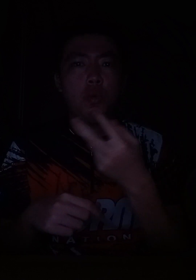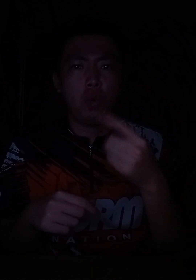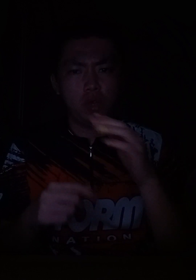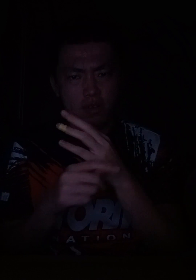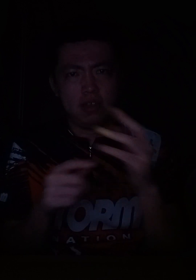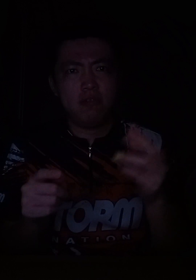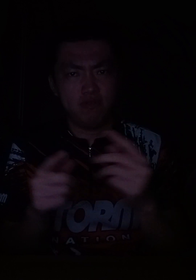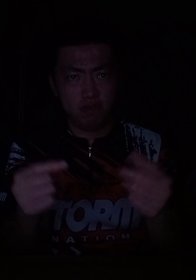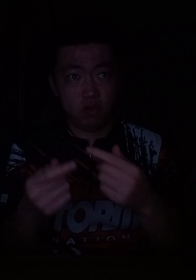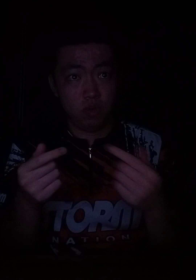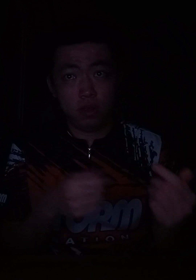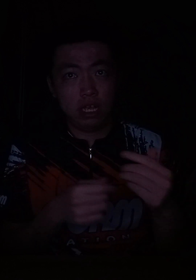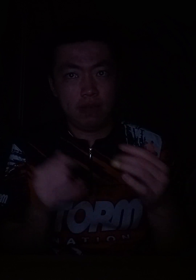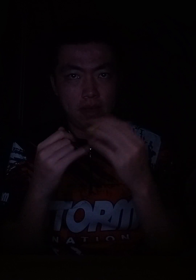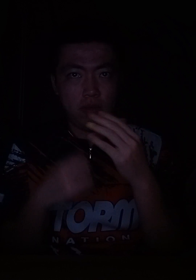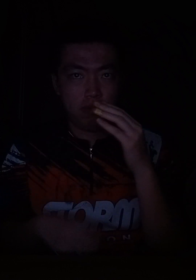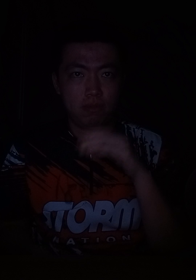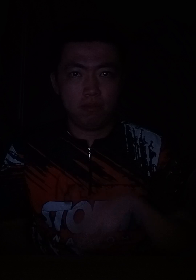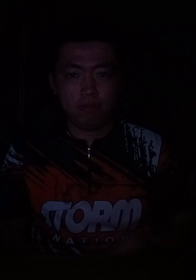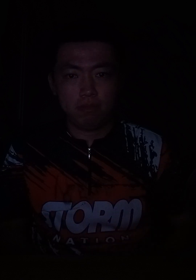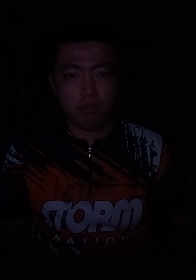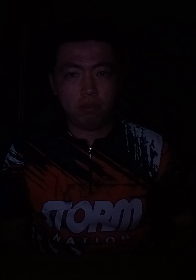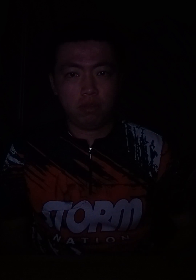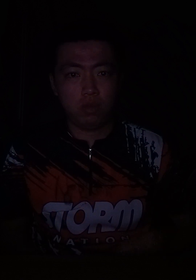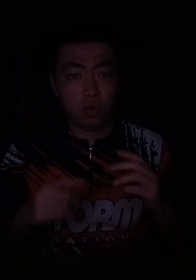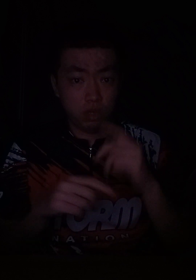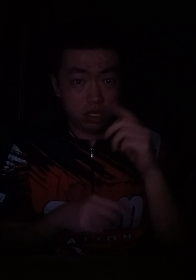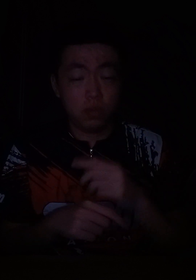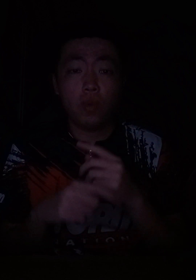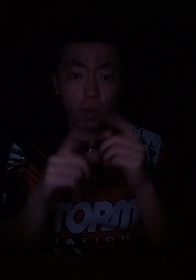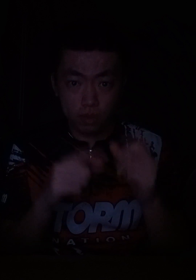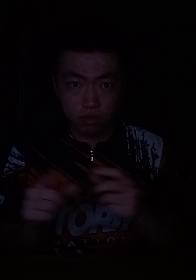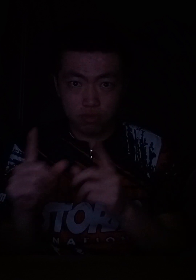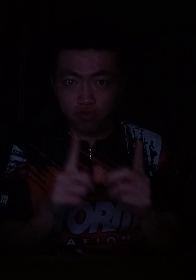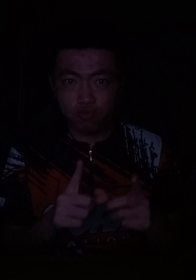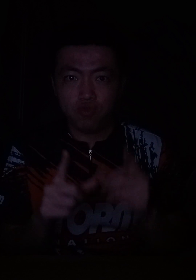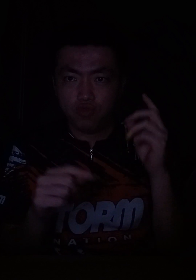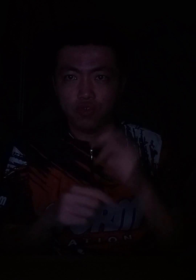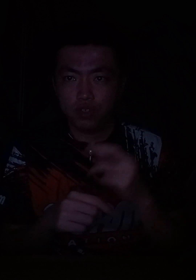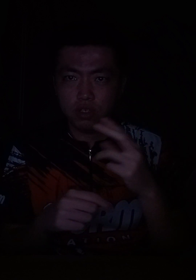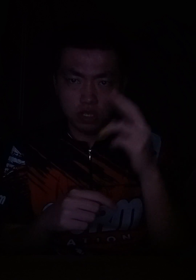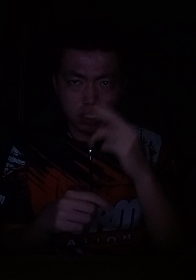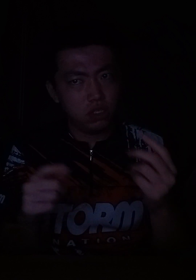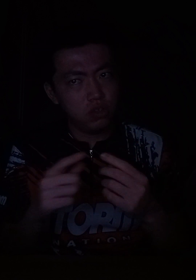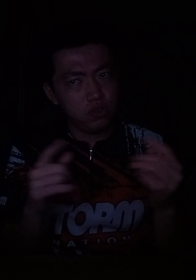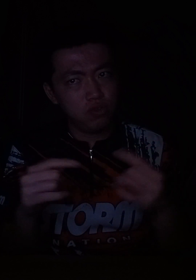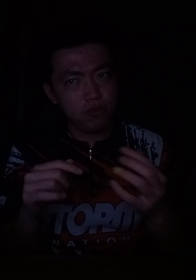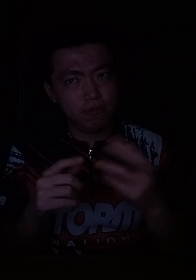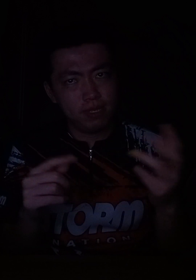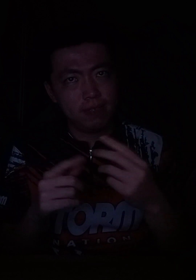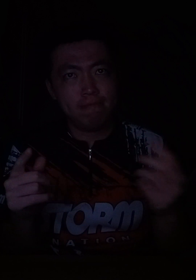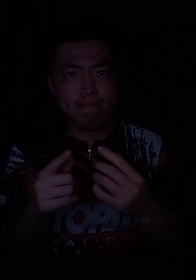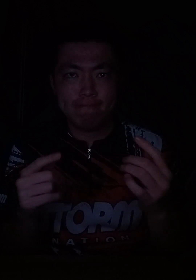50g을 국내로 들여온 혐의를 받고 있습니다. 경찰청 인터폴 국제공조과는 남성의 소재를 추적하던 중 필리핀에 있다는 첩보를